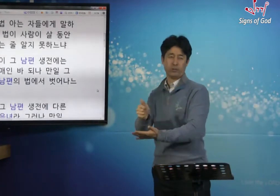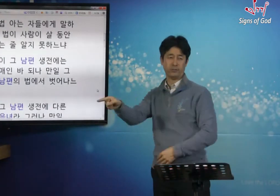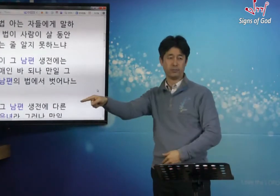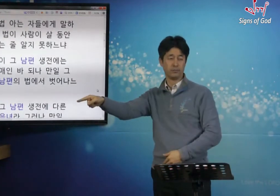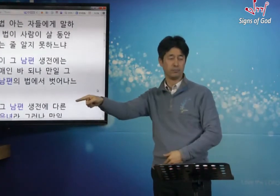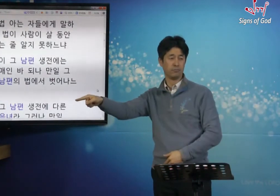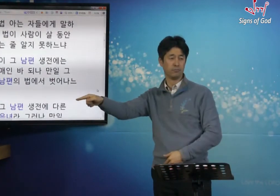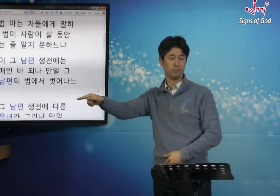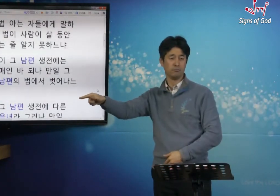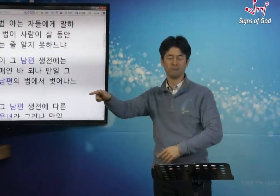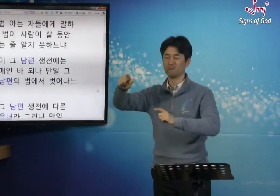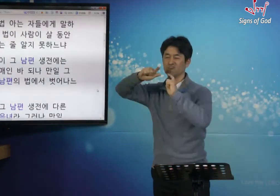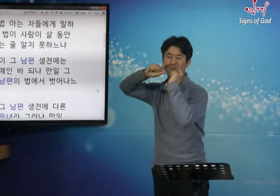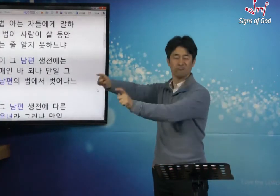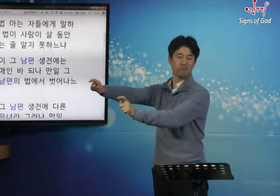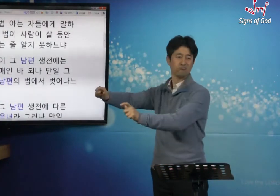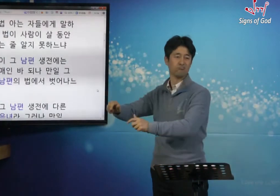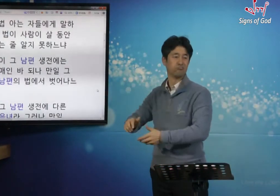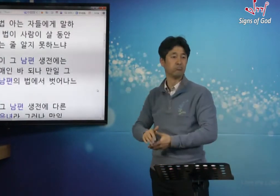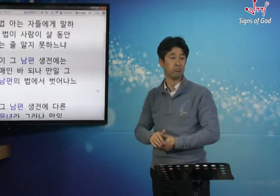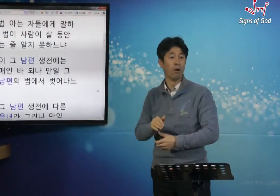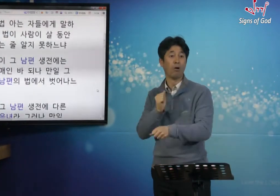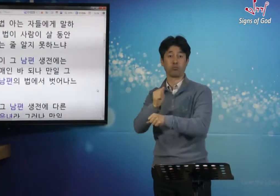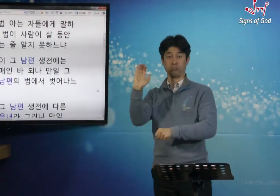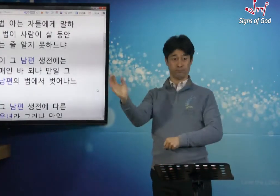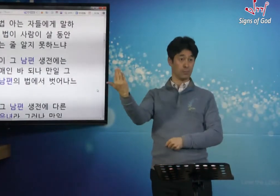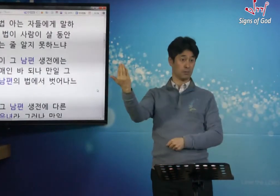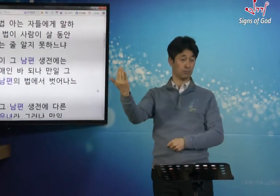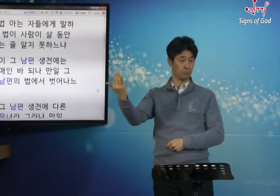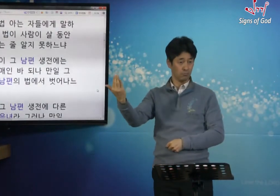따르지 않았기 때문에 간음죄가 되는 것이죠.